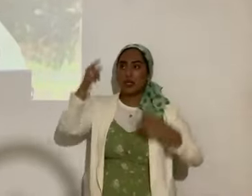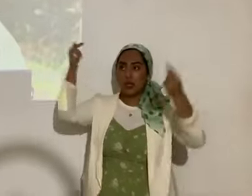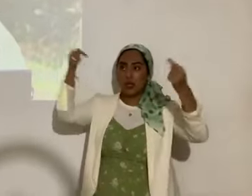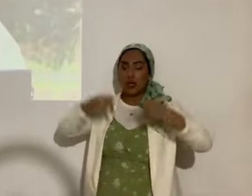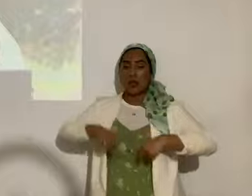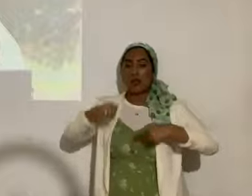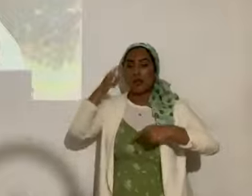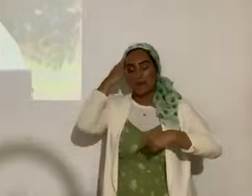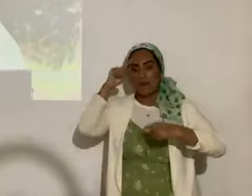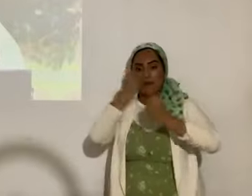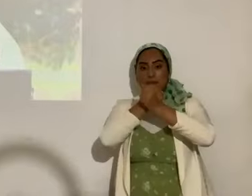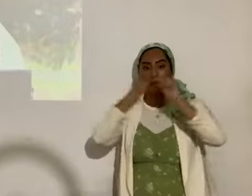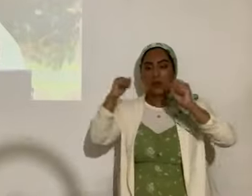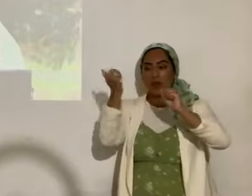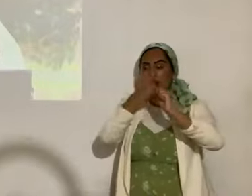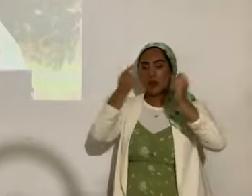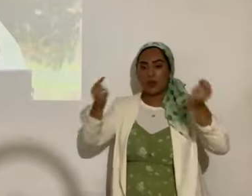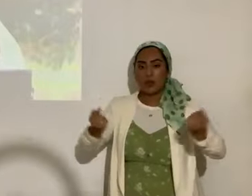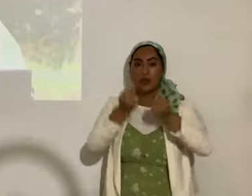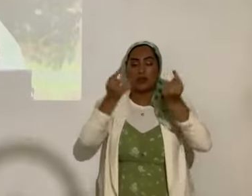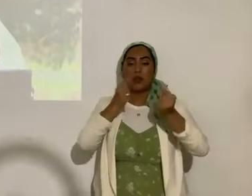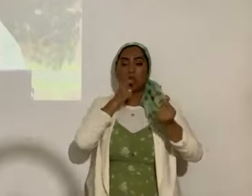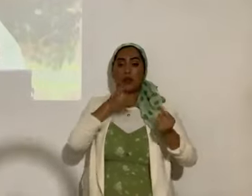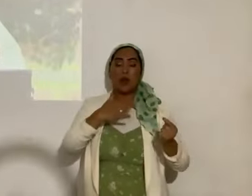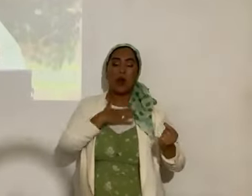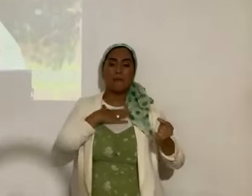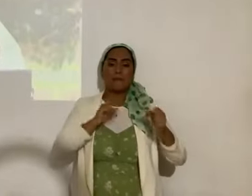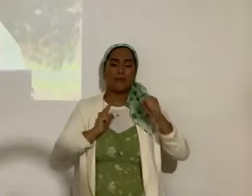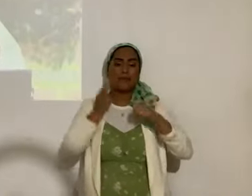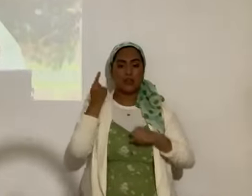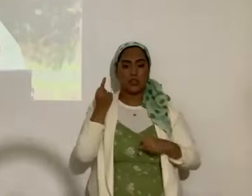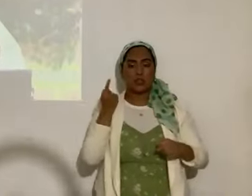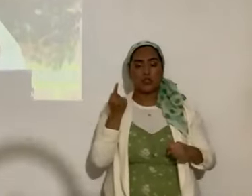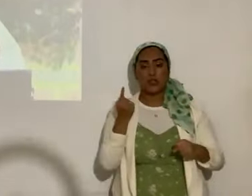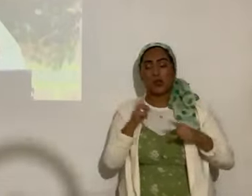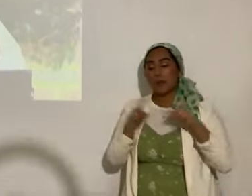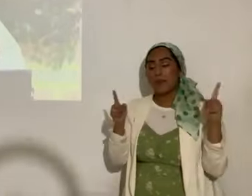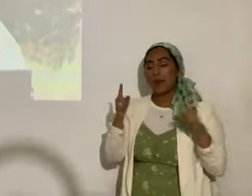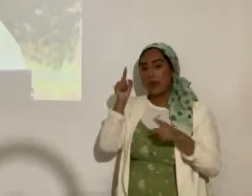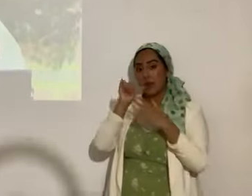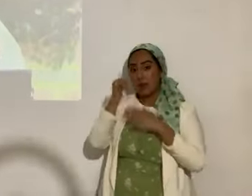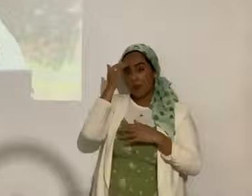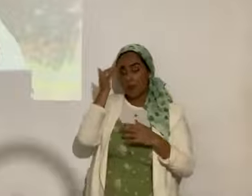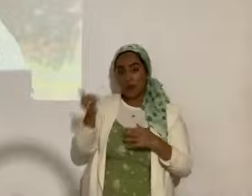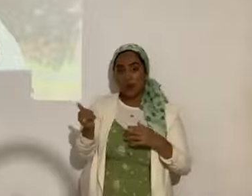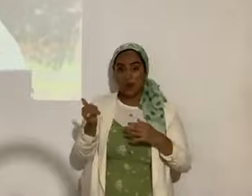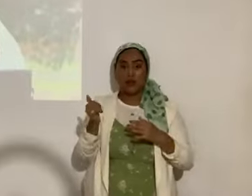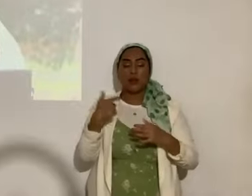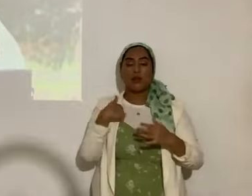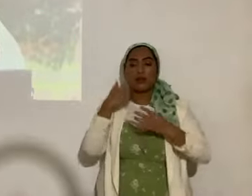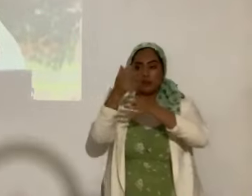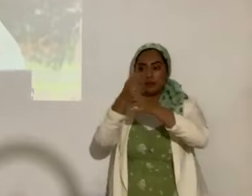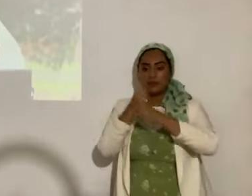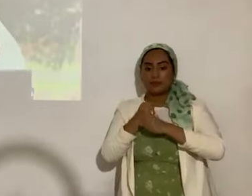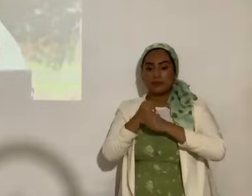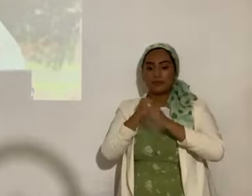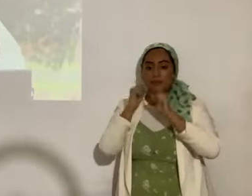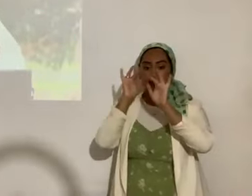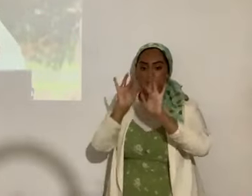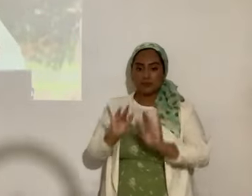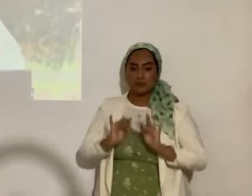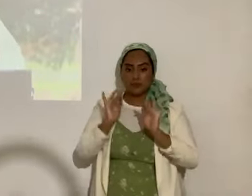el mundo para salvar a los pecadores de los cuales Yo soy el primero pero por eso pero por esto fui recibido a